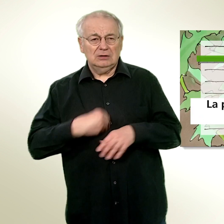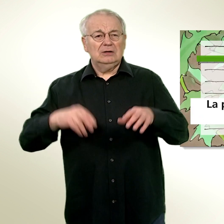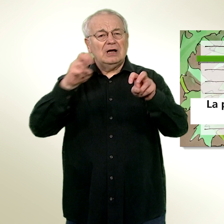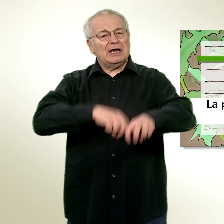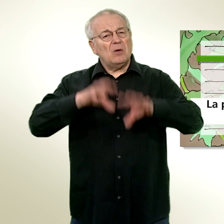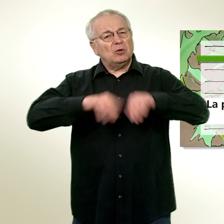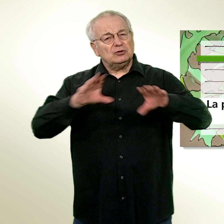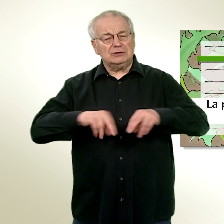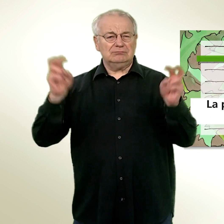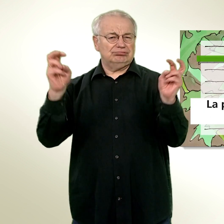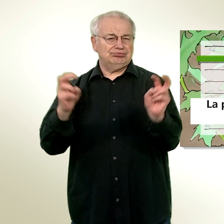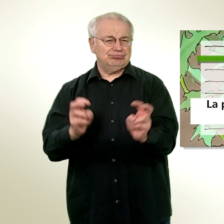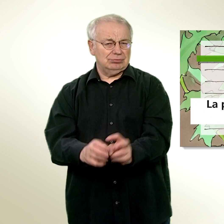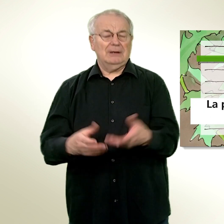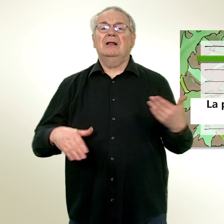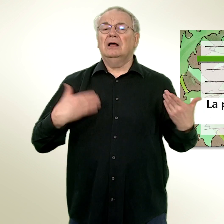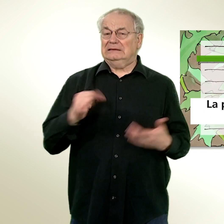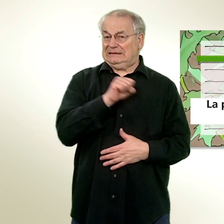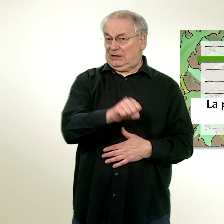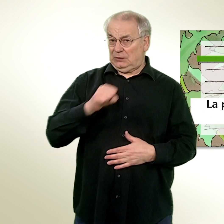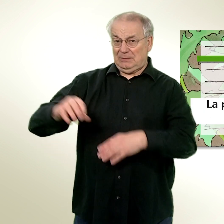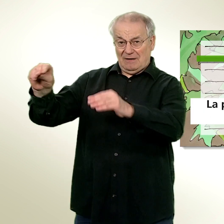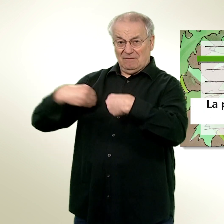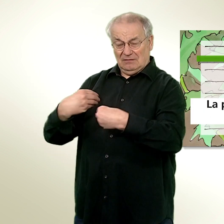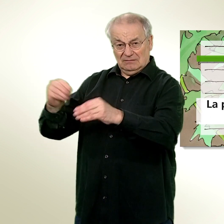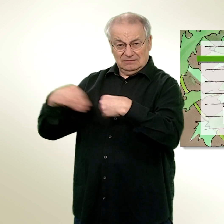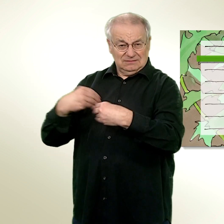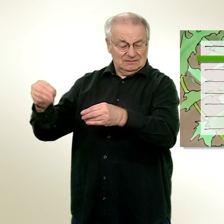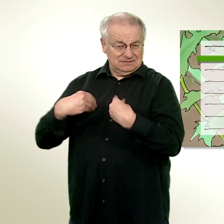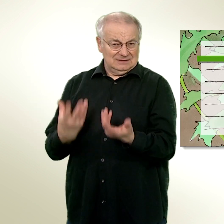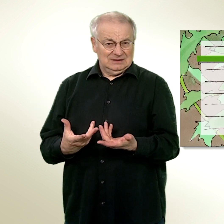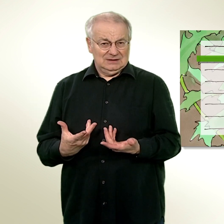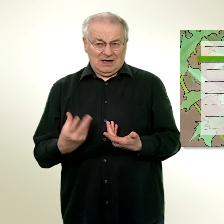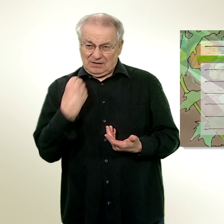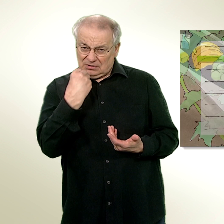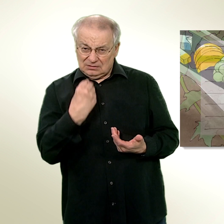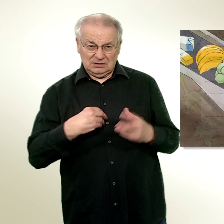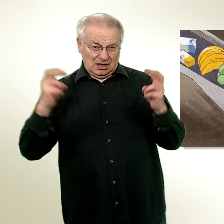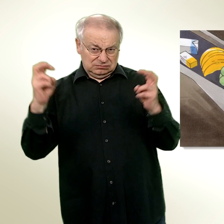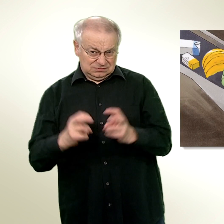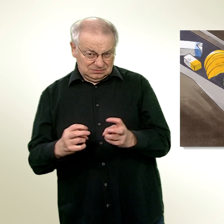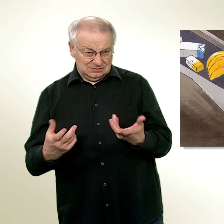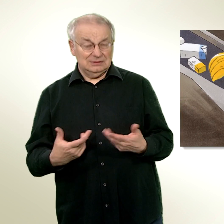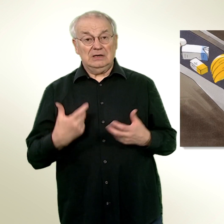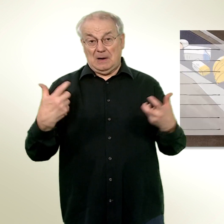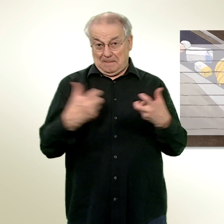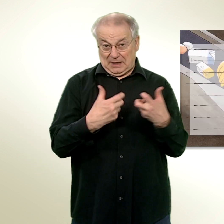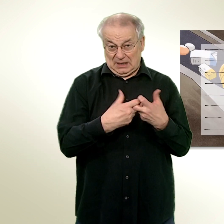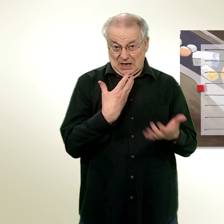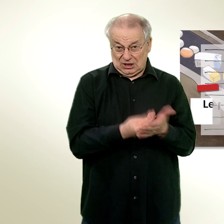l'agriculture baisserait et la sécurité d'approvisionnement de la population serait réduite. Le prix des denrées alimentaires